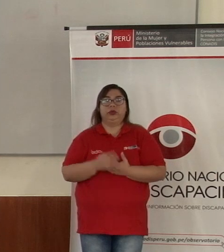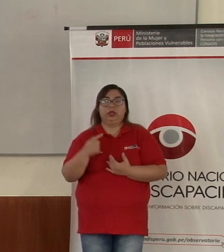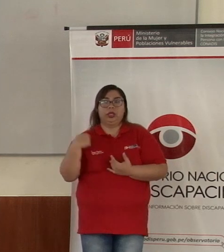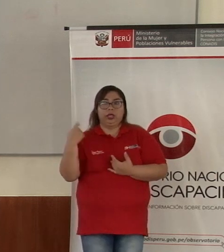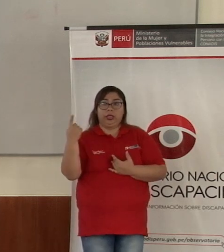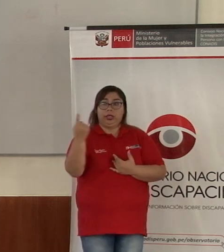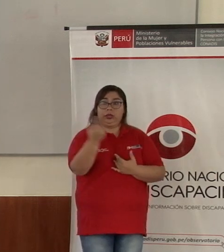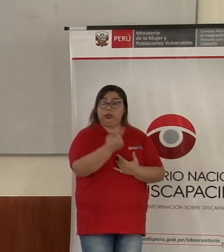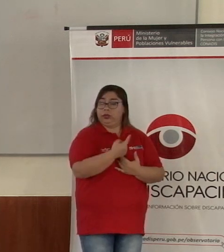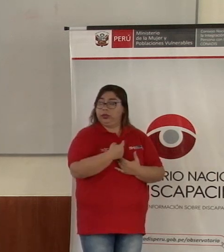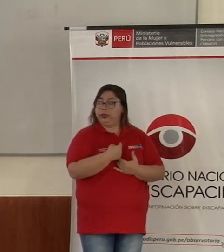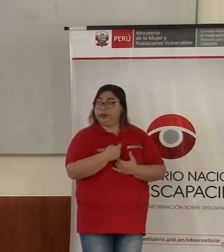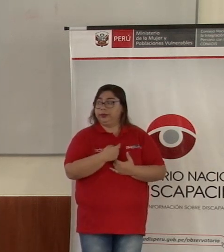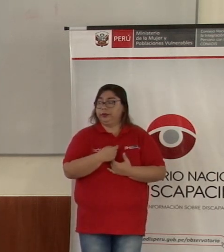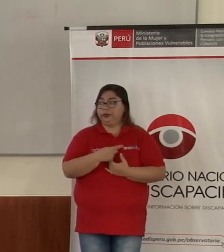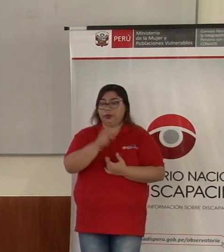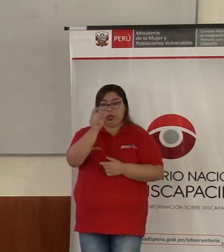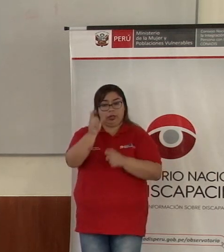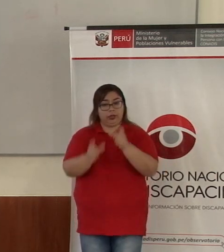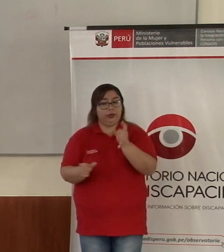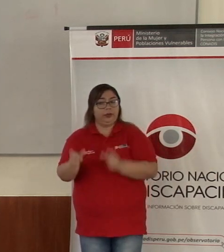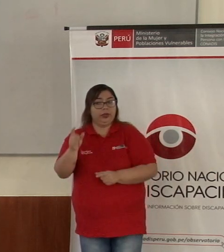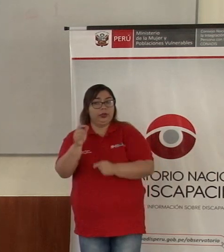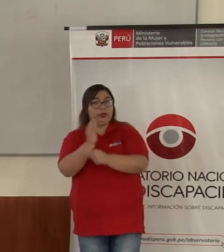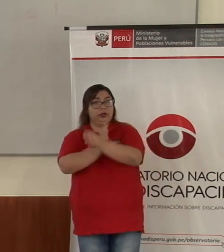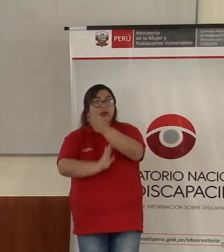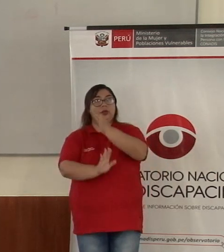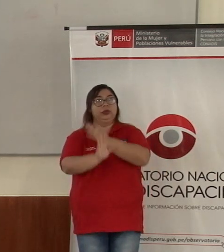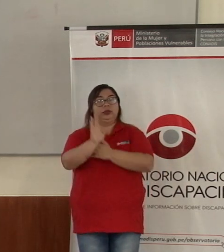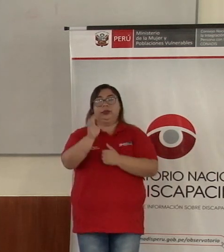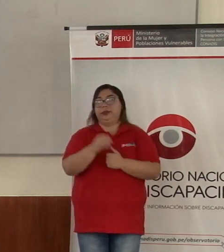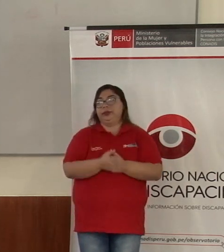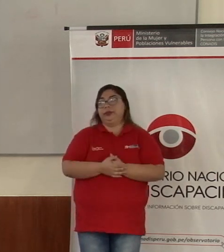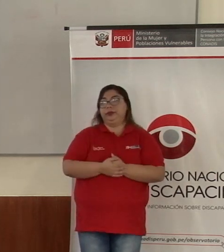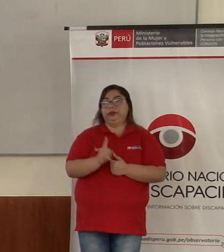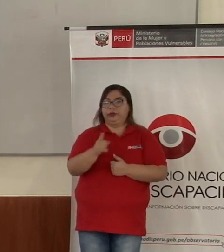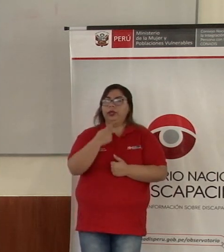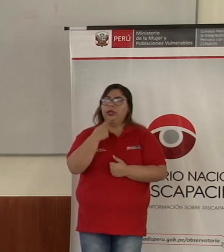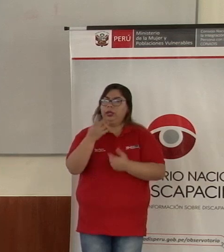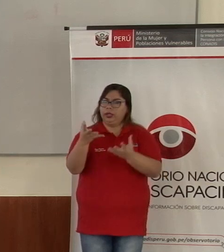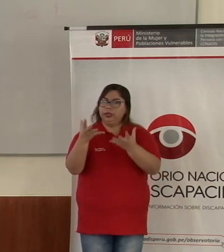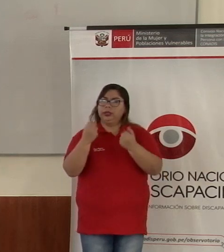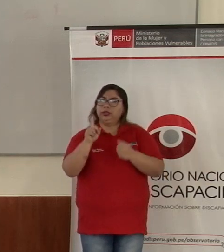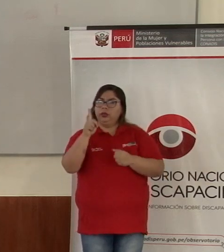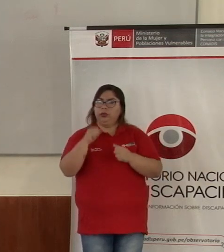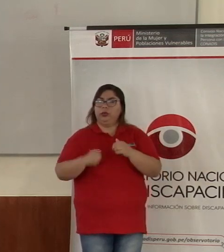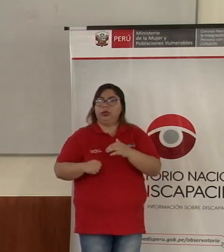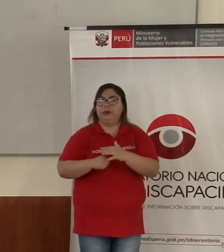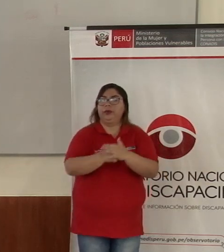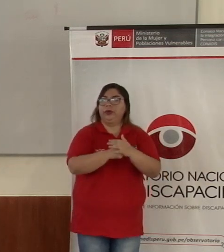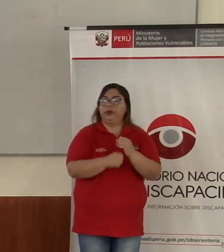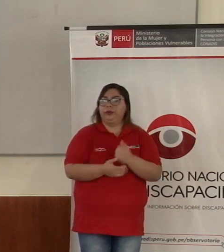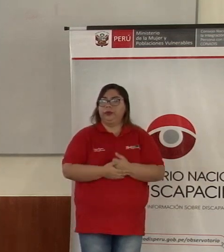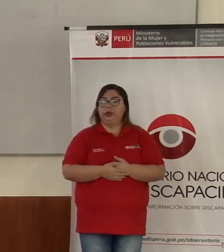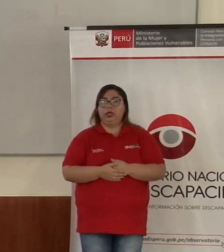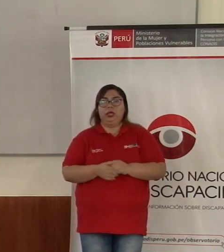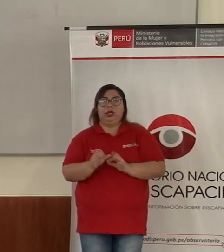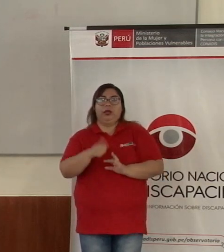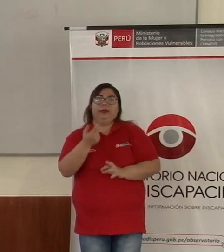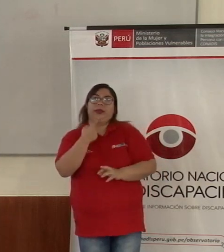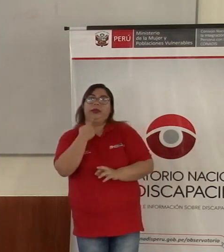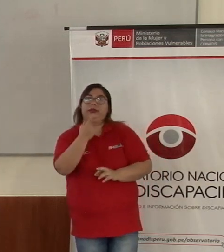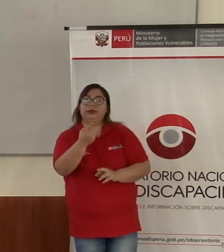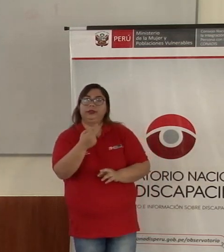todas maneras hay personas con discapacidad que necesitan un apoyo para manifestar